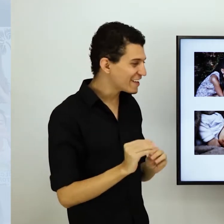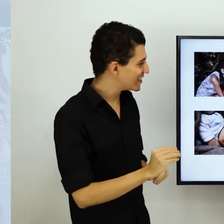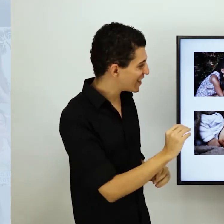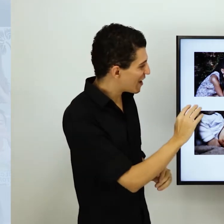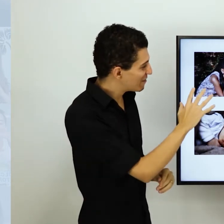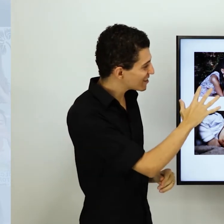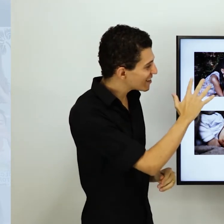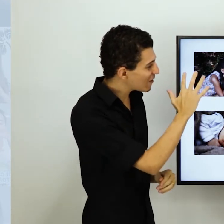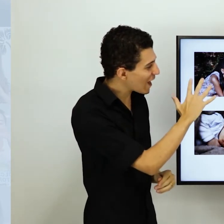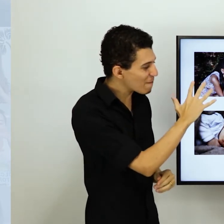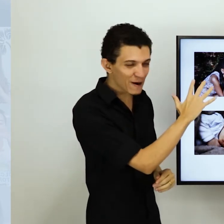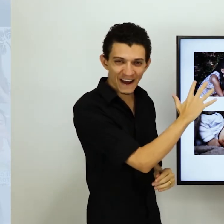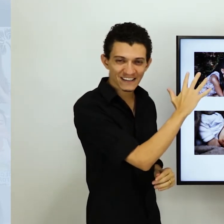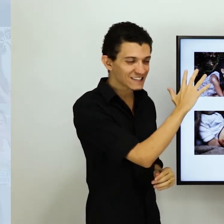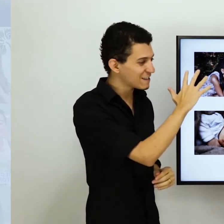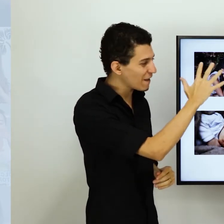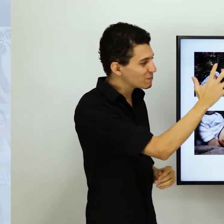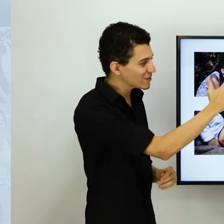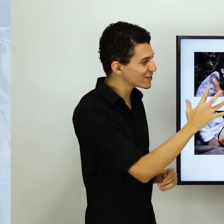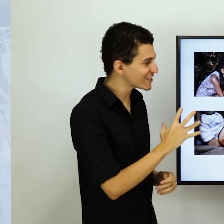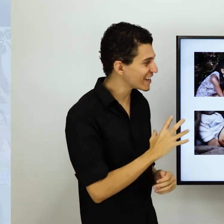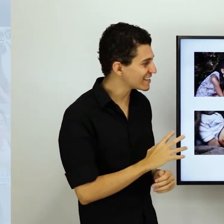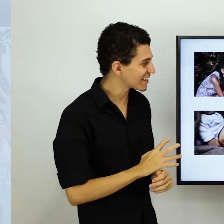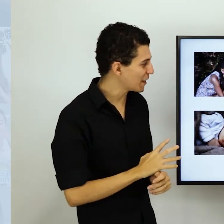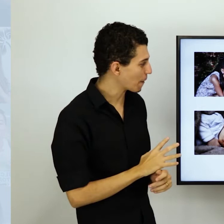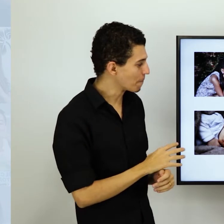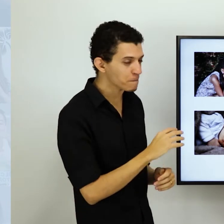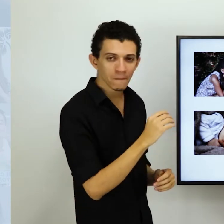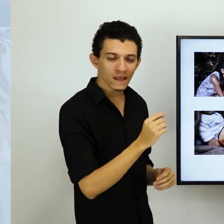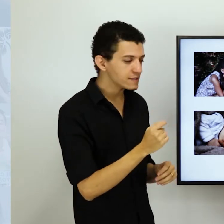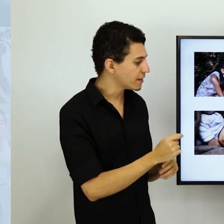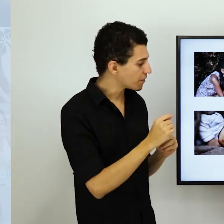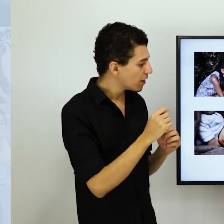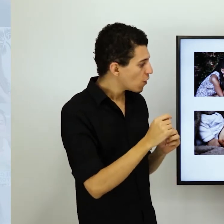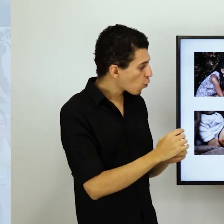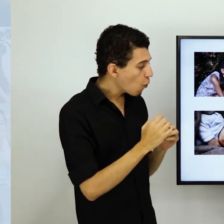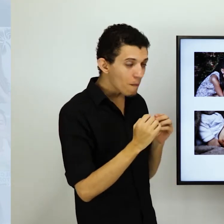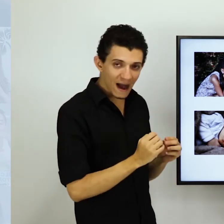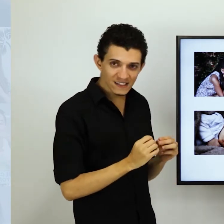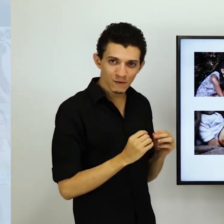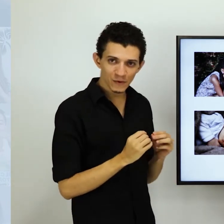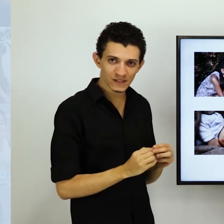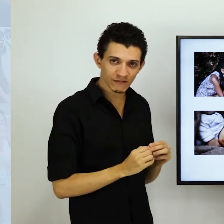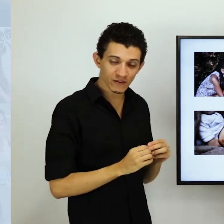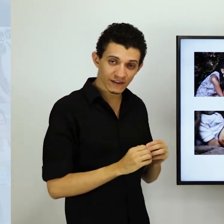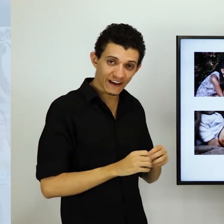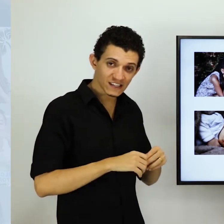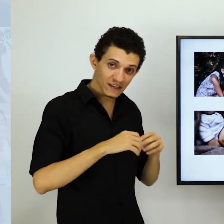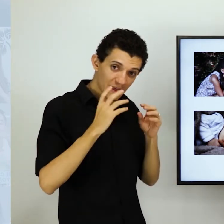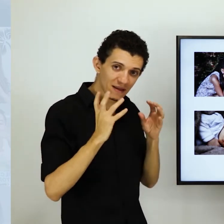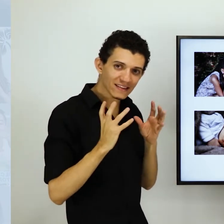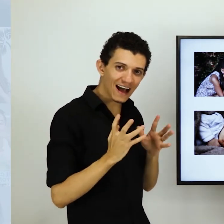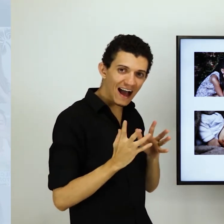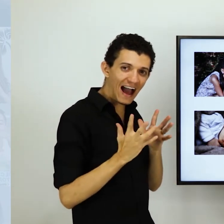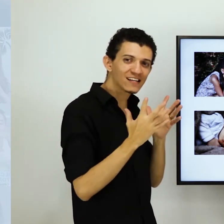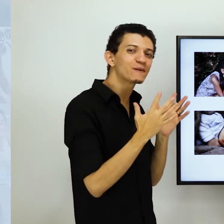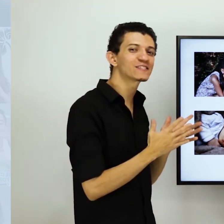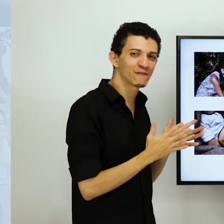seguinte, você tem que olhar para essas expressões faciais aqui, e assim, com o máximo possível, você vai imitar a expressão